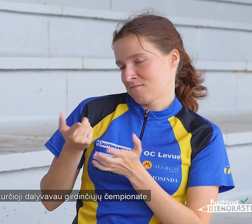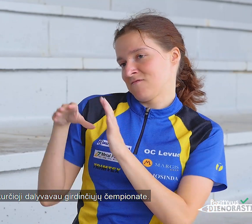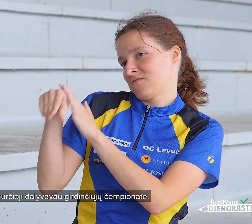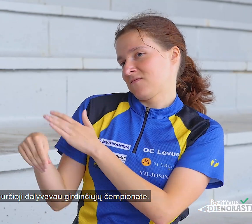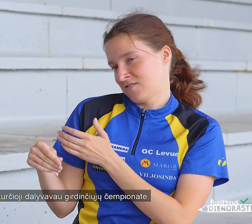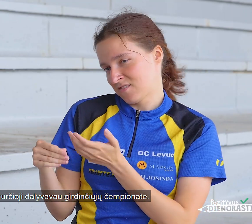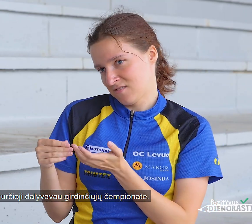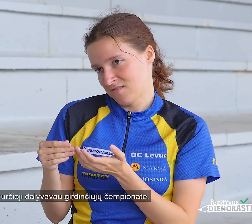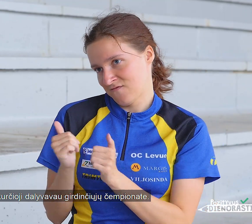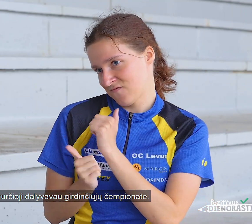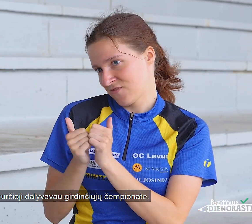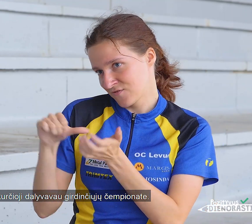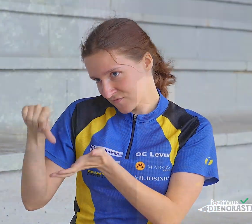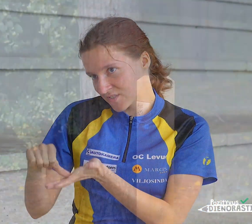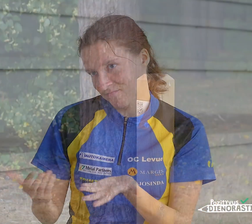kurčioji girdinčiųjų čempionate.